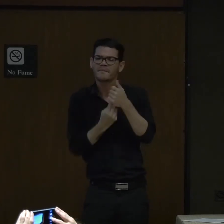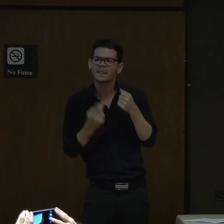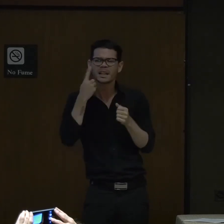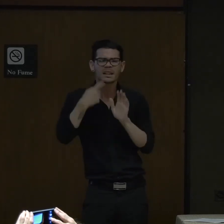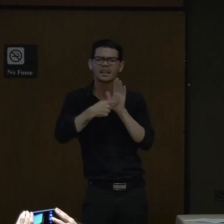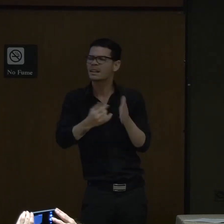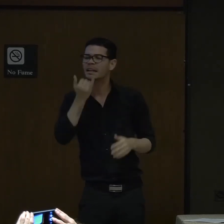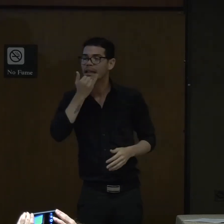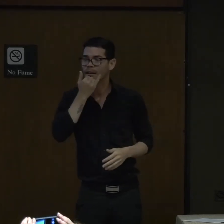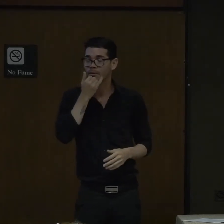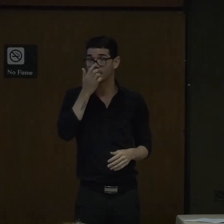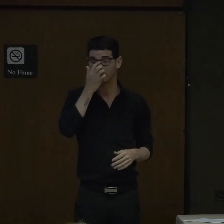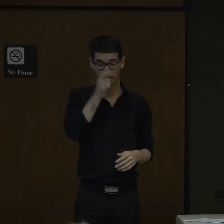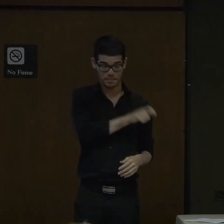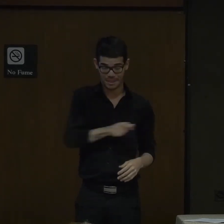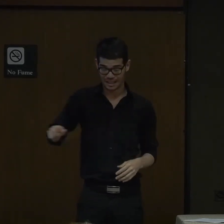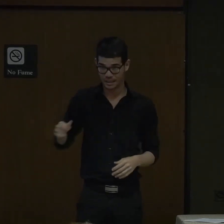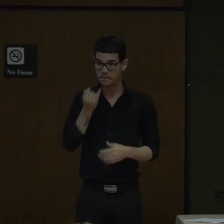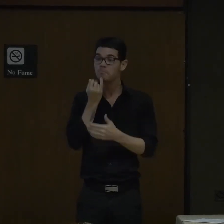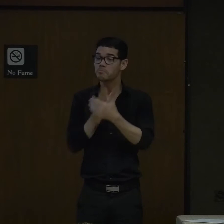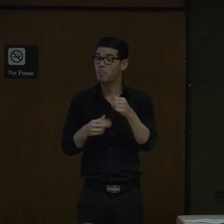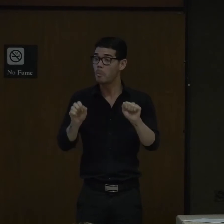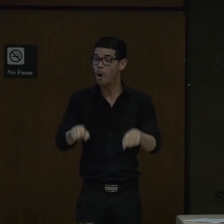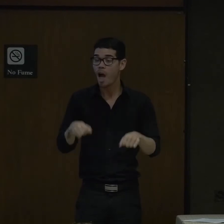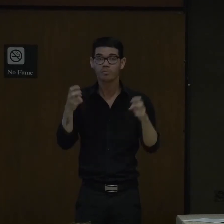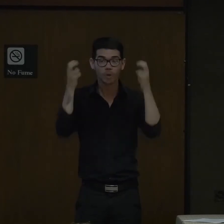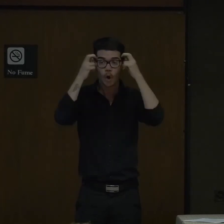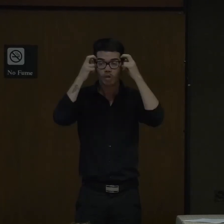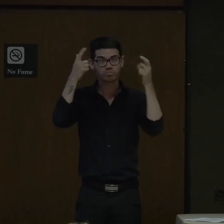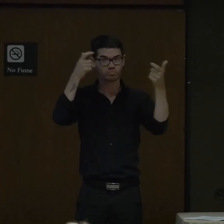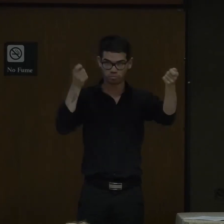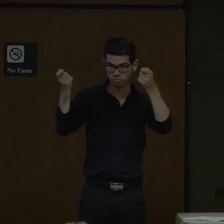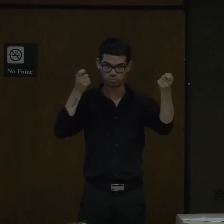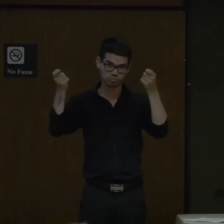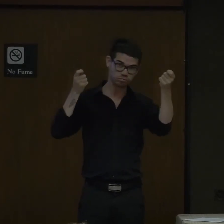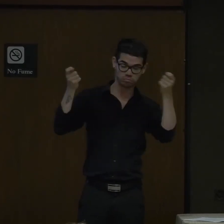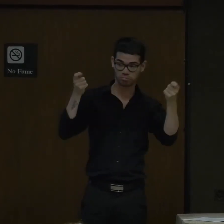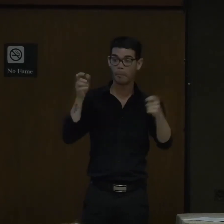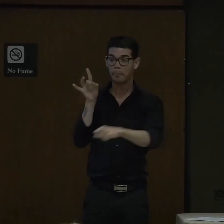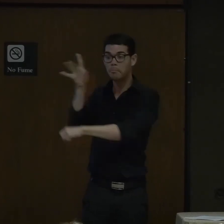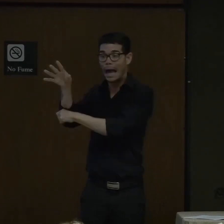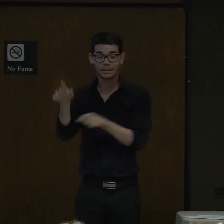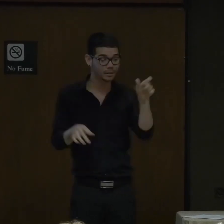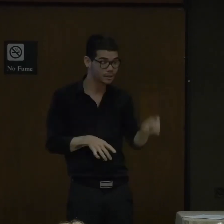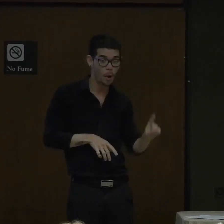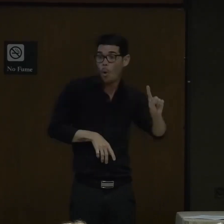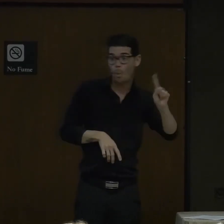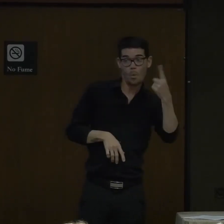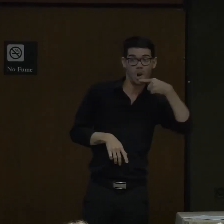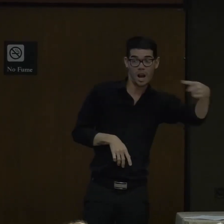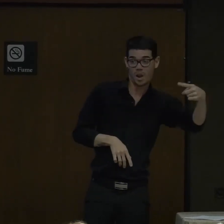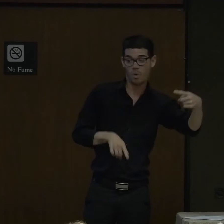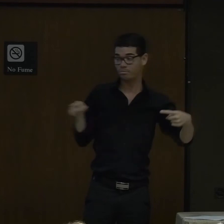un mejor control cognitivo para tareas que tienen que ver con el lenguaje y para tareas que no tienen que ver con